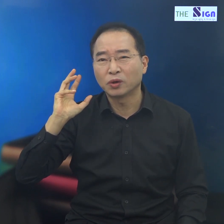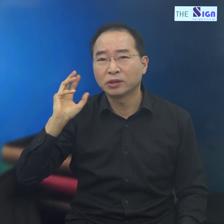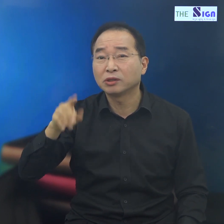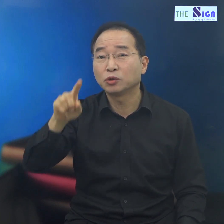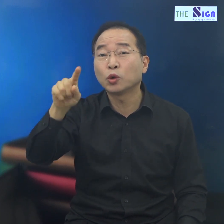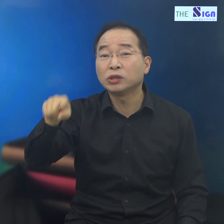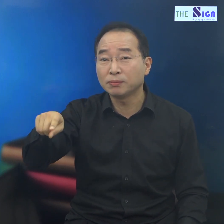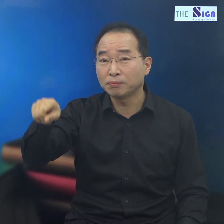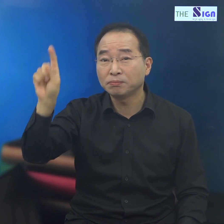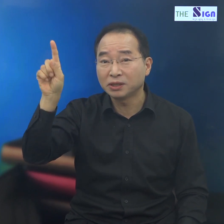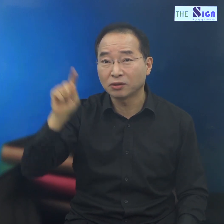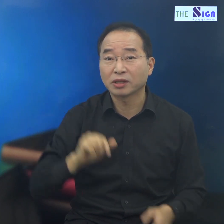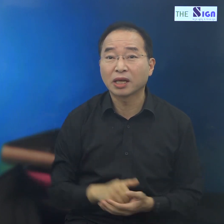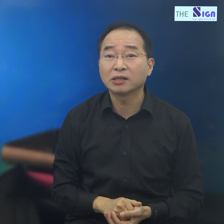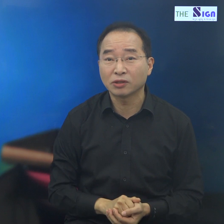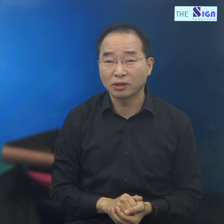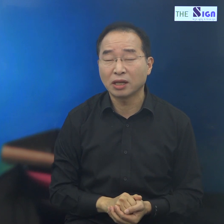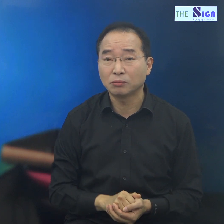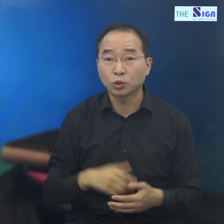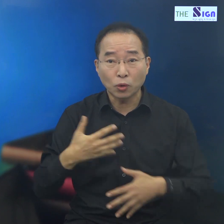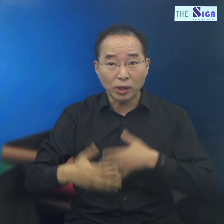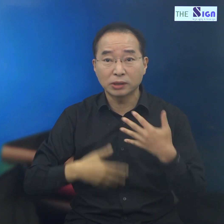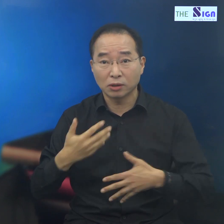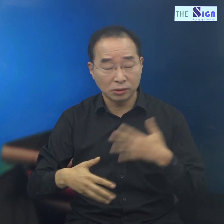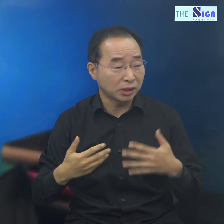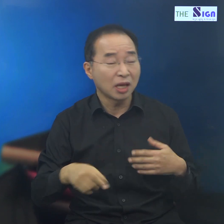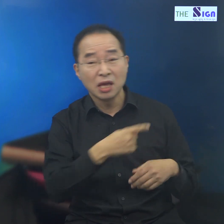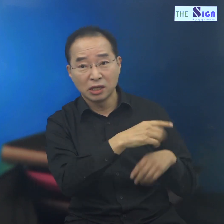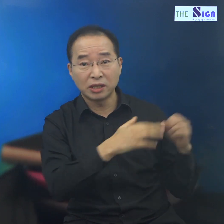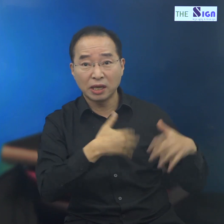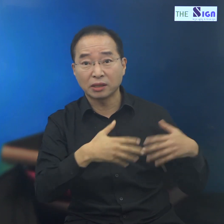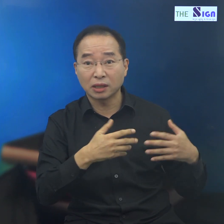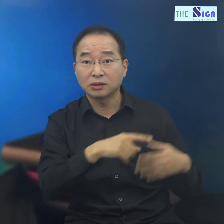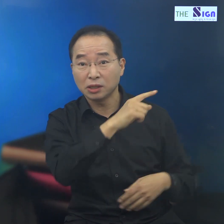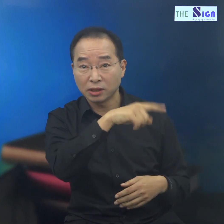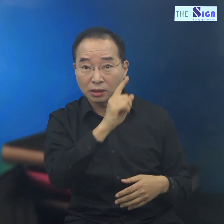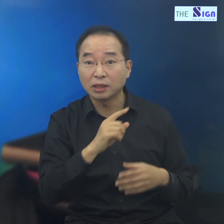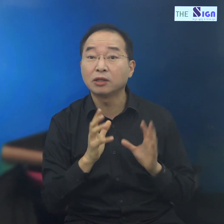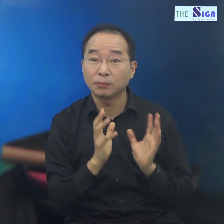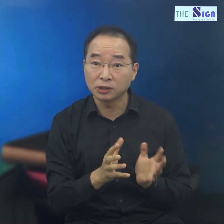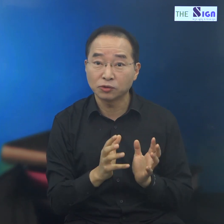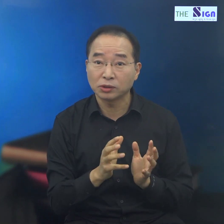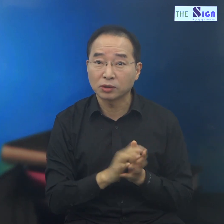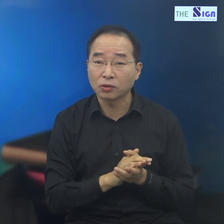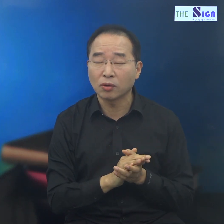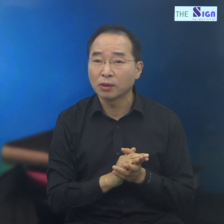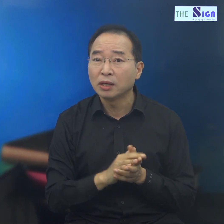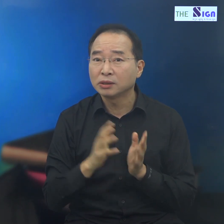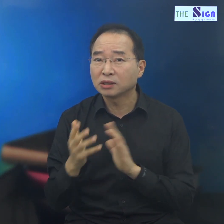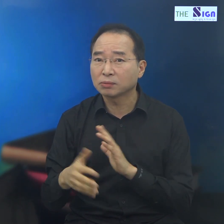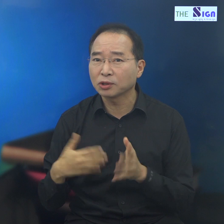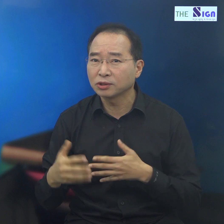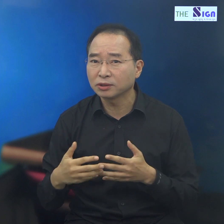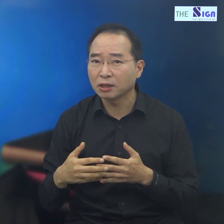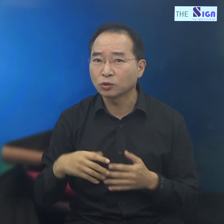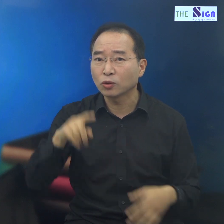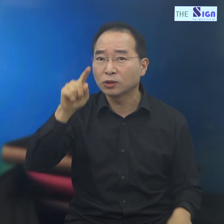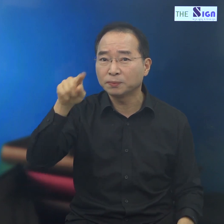그래서 조심스럽게 써야 되는 거예요. 통역에서 이제 이렇게 얘기했다는데 이렇게 했다 이건 쓸 수 있어도 직접 썼을 때는 조금